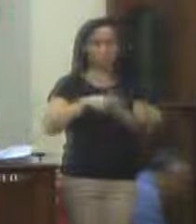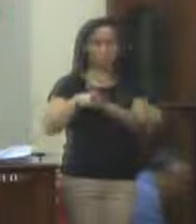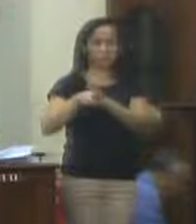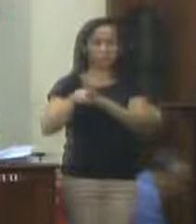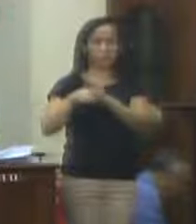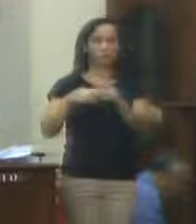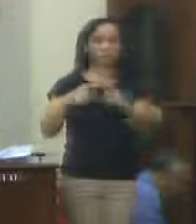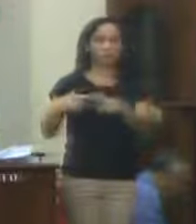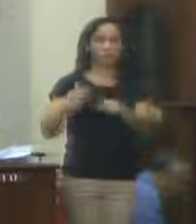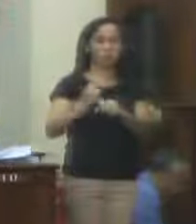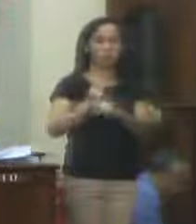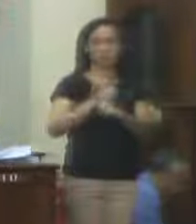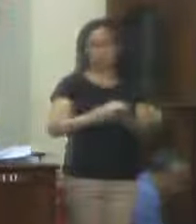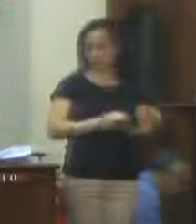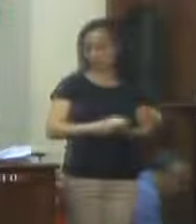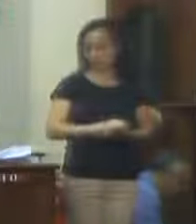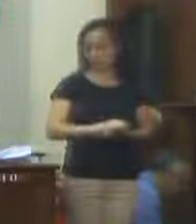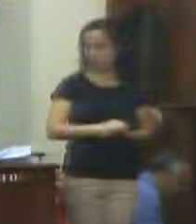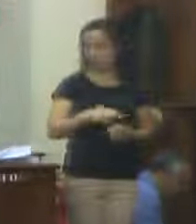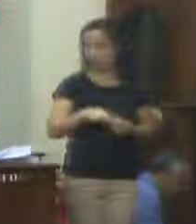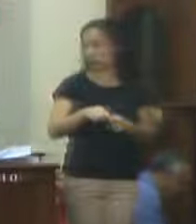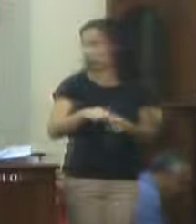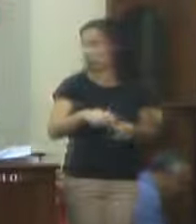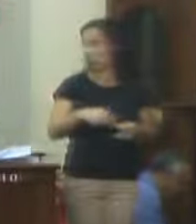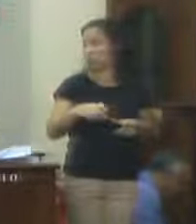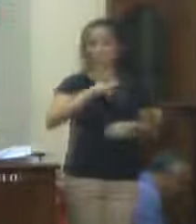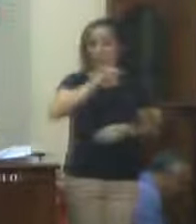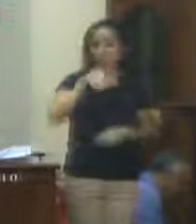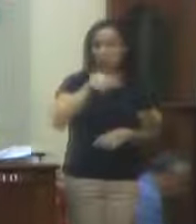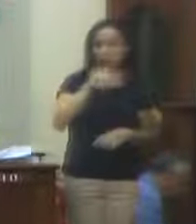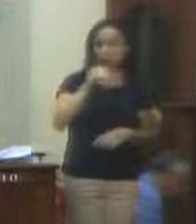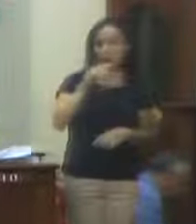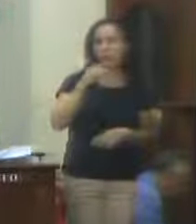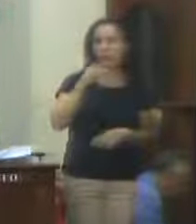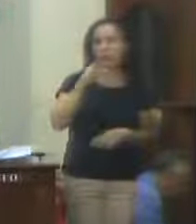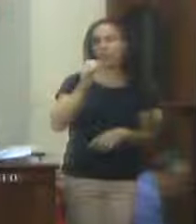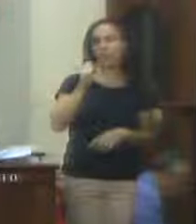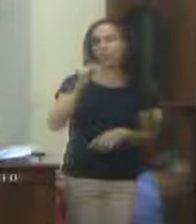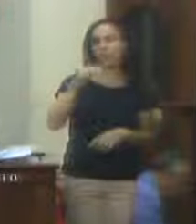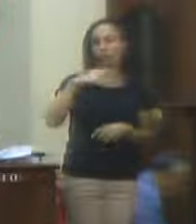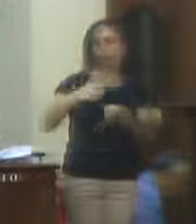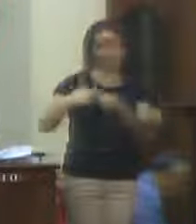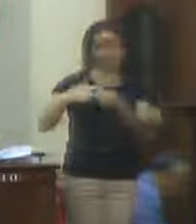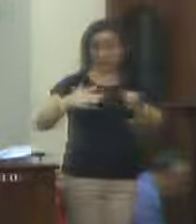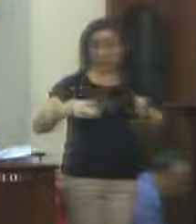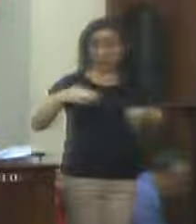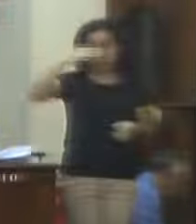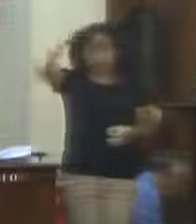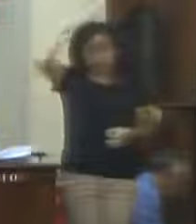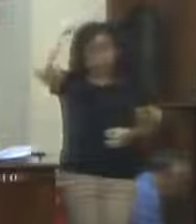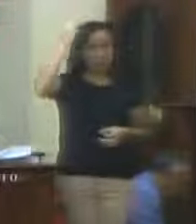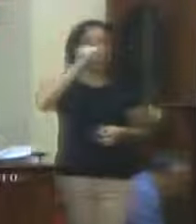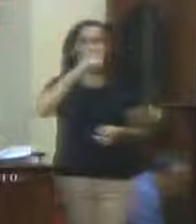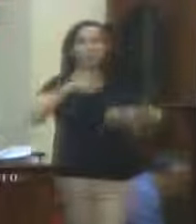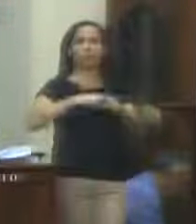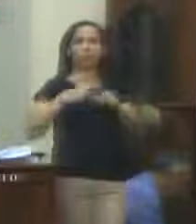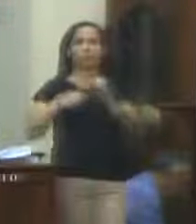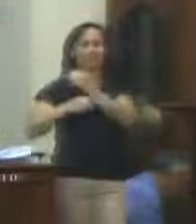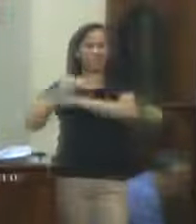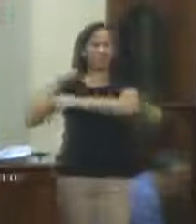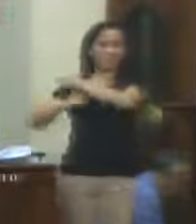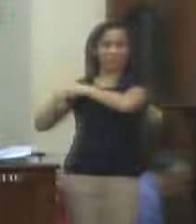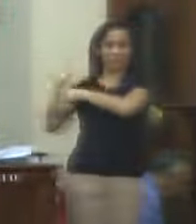de instalação da passarela colocada na rua João Batista, Rua do Campo, no distrito de Santa Isabel. Justificativo. Alguns anos